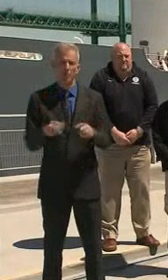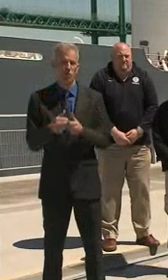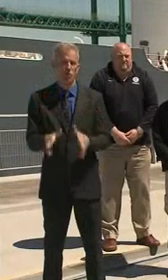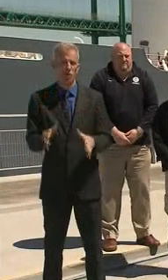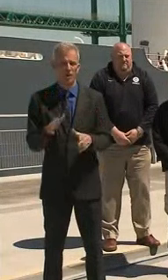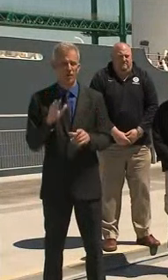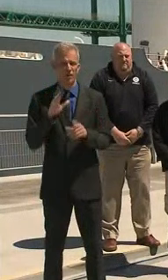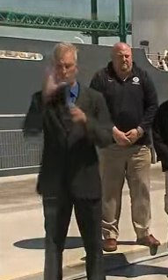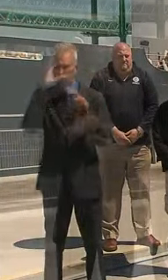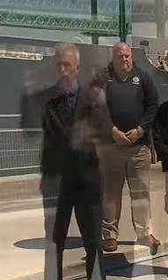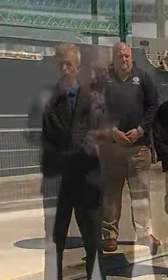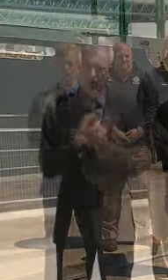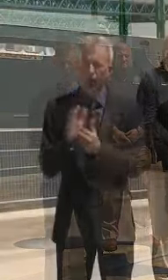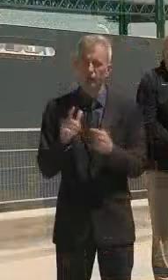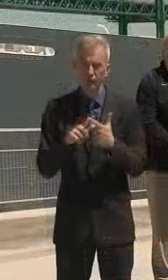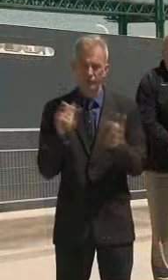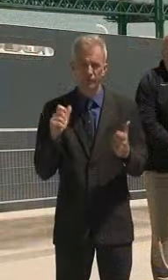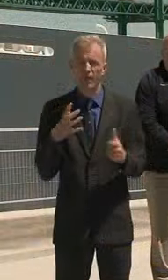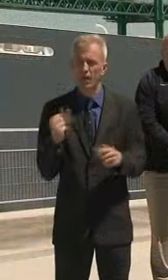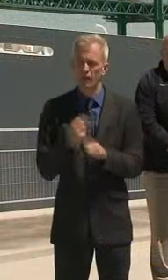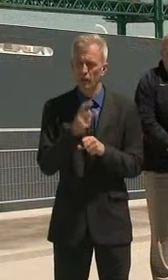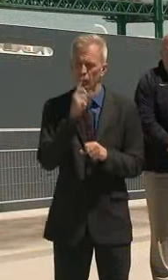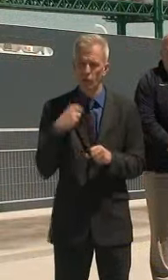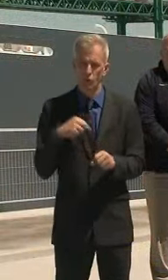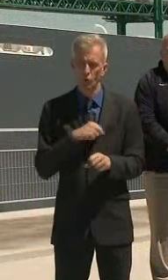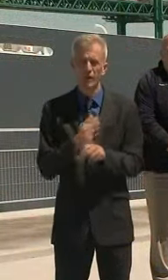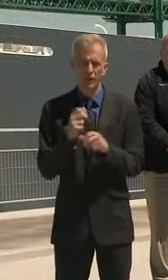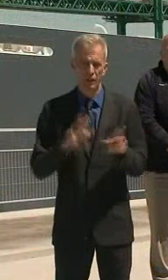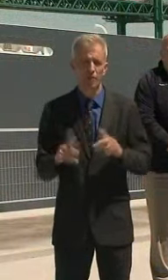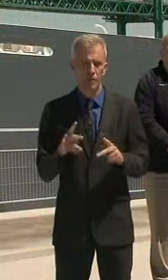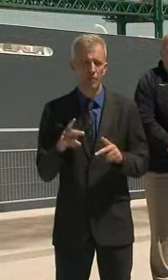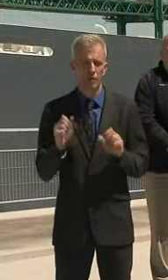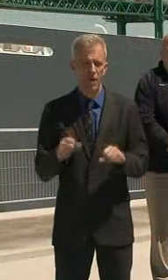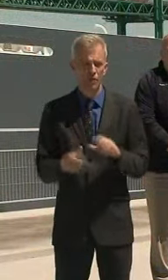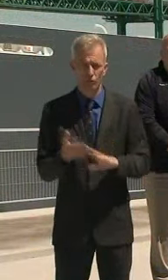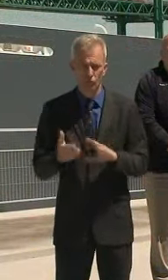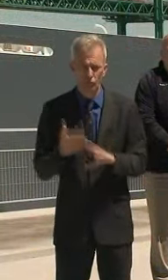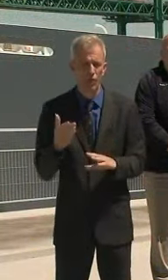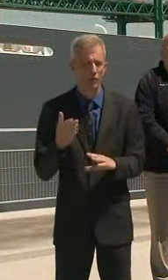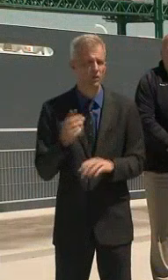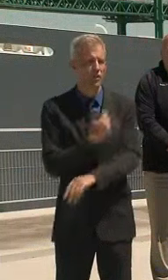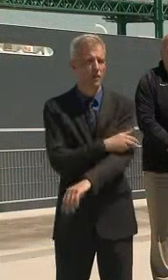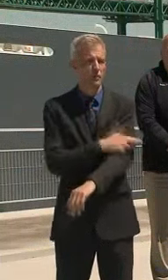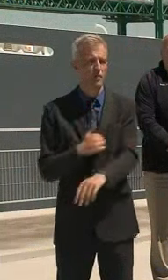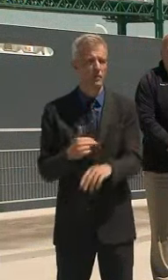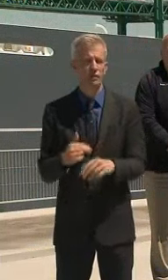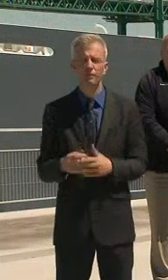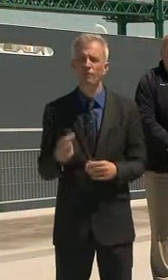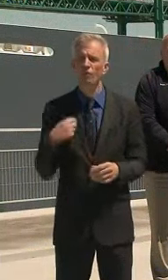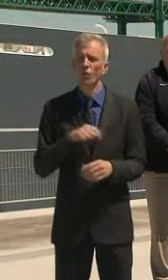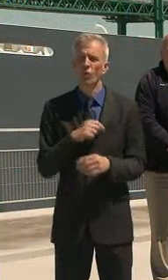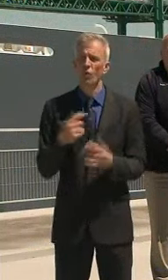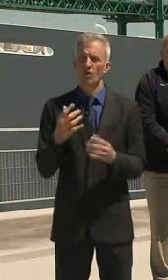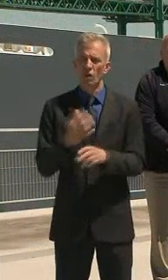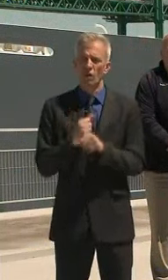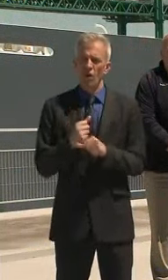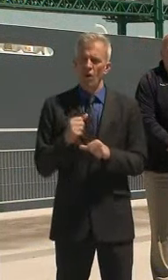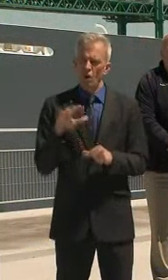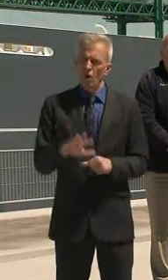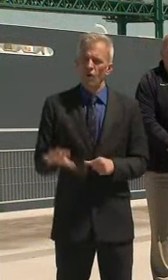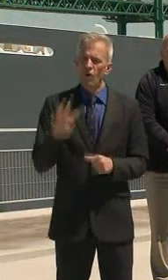buque enviar lo que al estado de california esto llegó ahora a tiempo y no hubiera ocurrido sin su apoyo y liderazgo